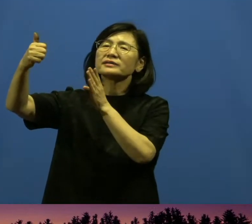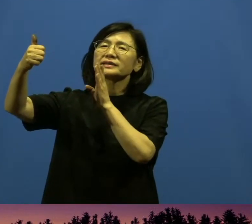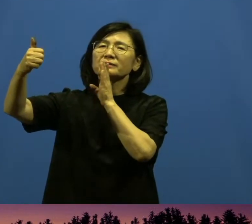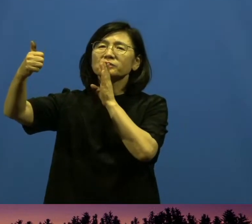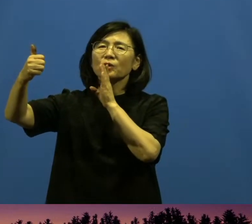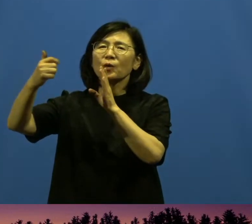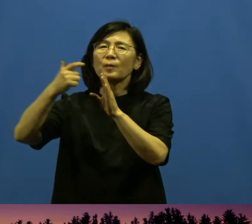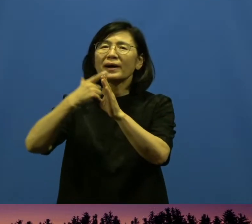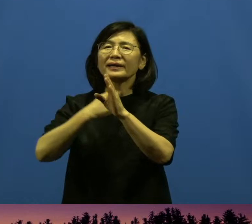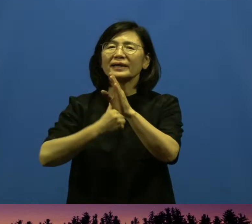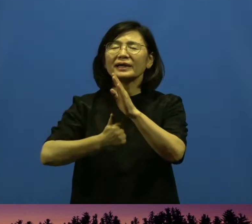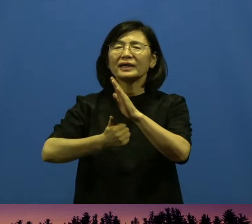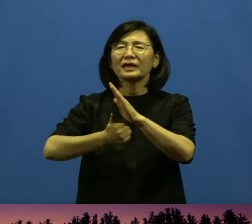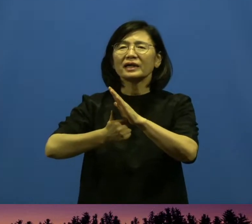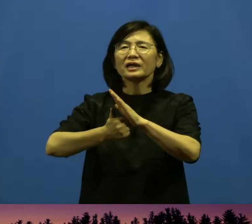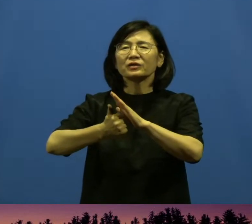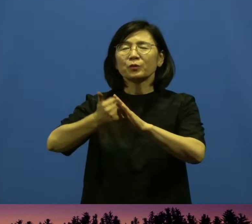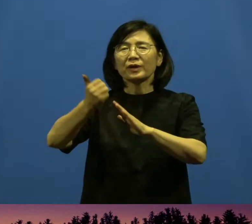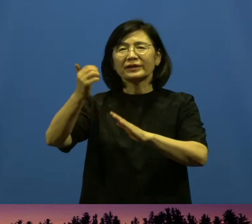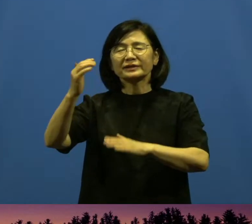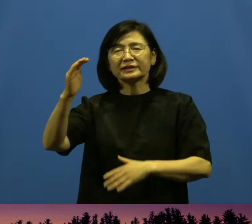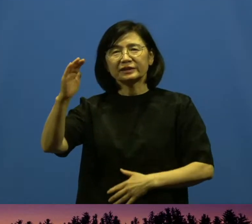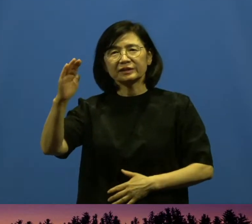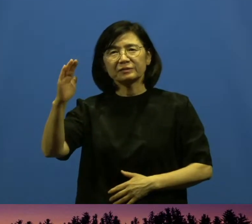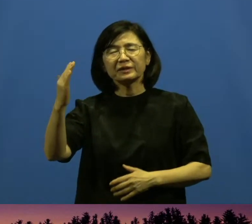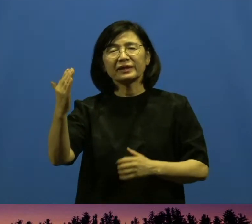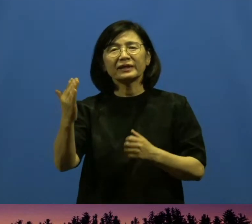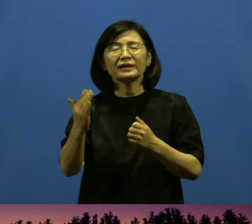주께서 참 소망이